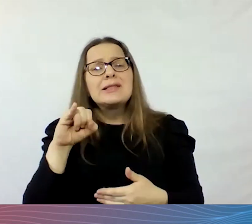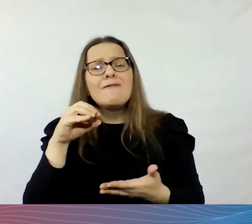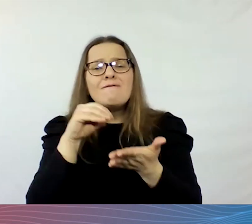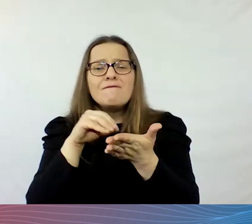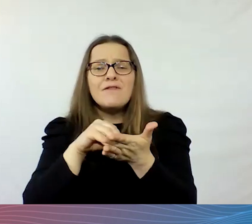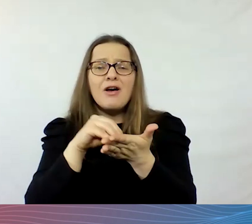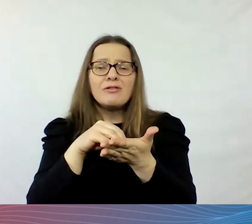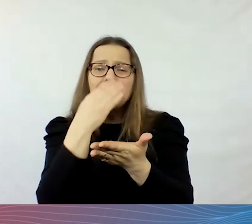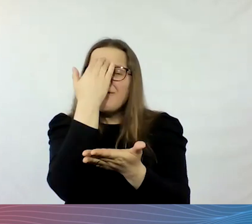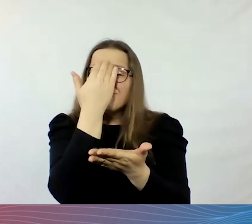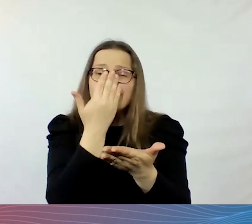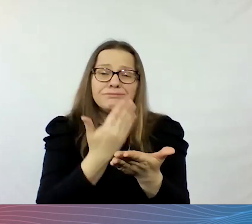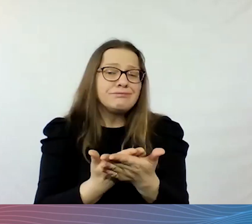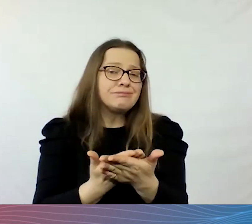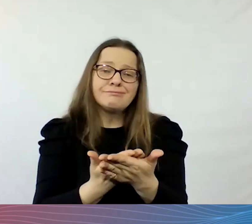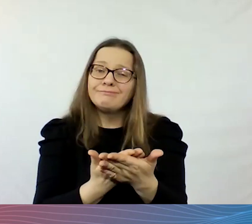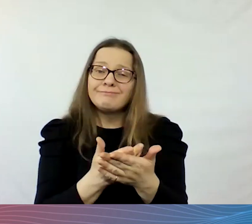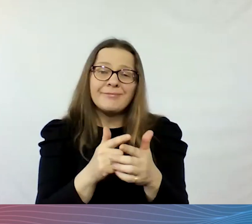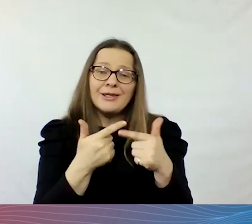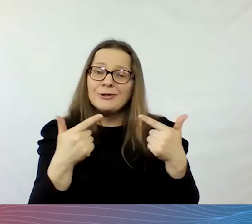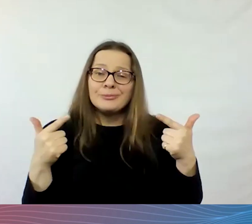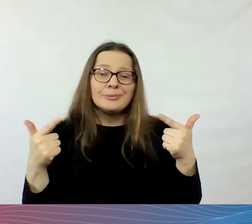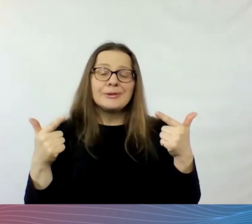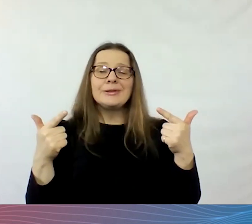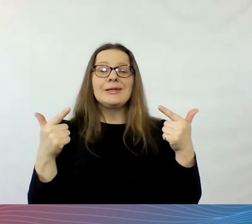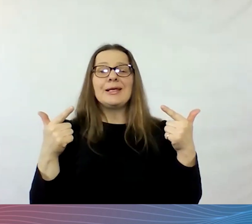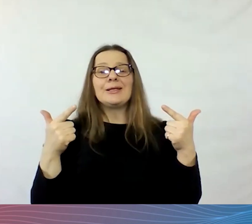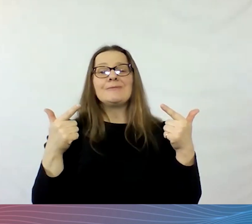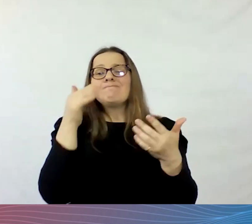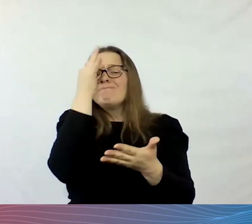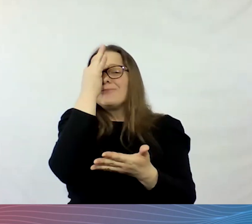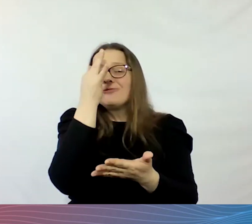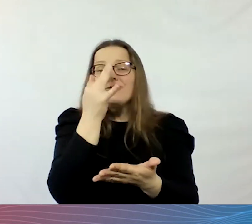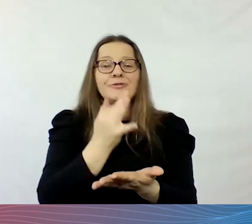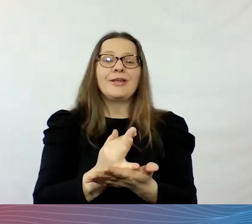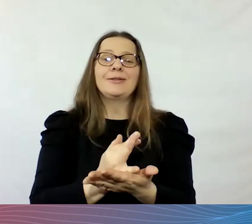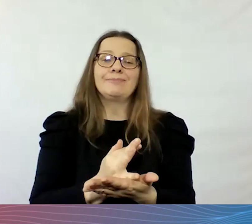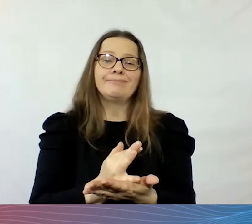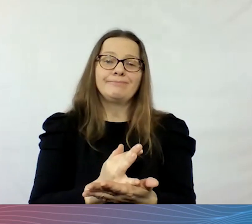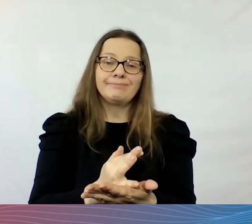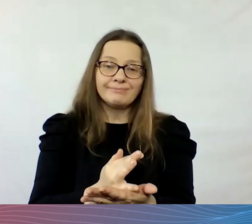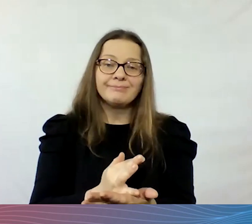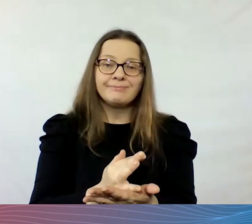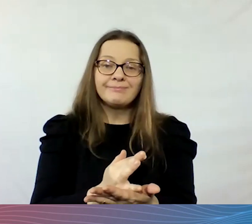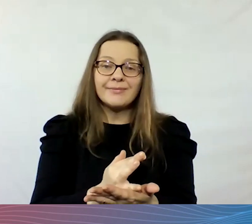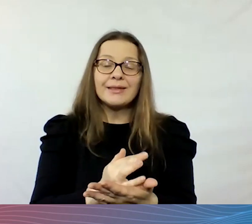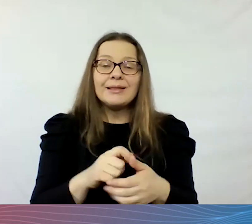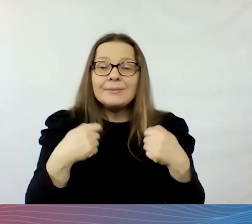disso. Porque não obedeceu a um Senhor. Vocês estão entendendo como a fé está ligada ao